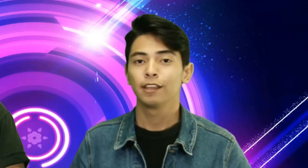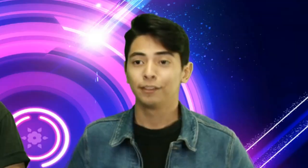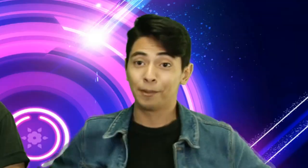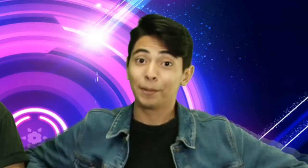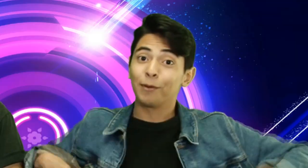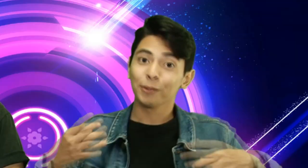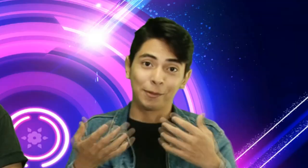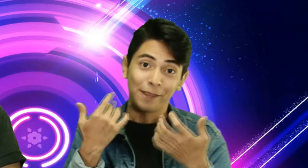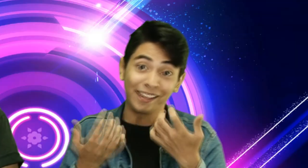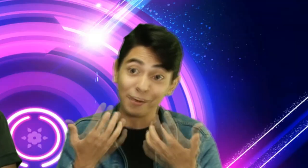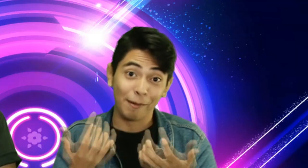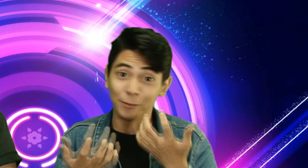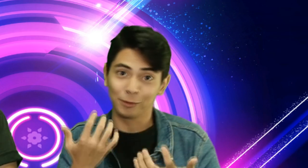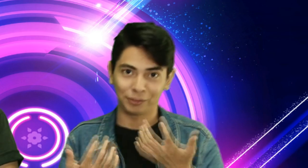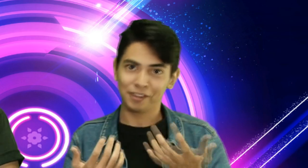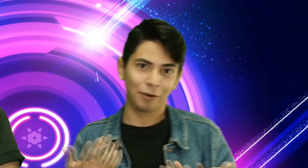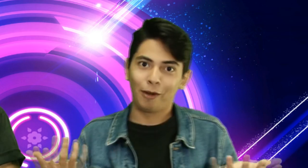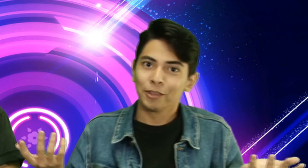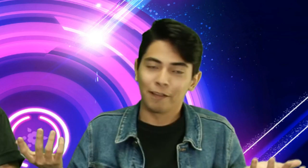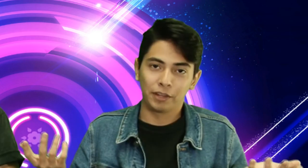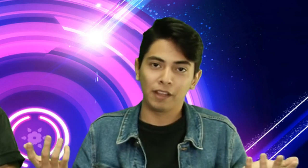siempre y cuando sepas que como mucho sí no